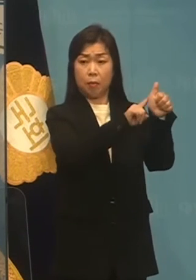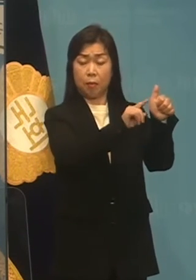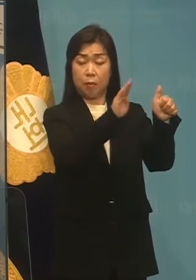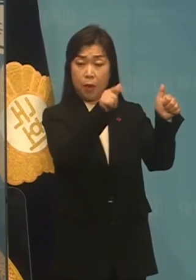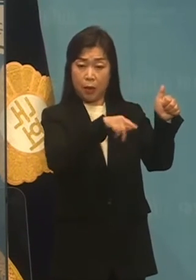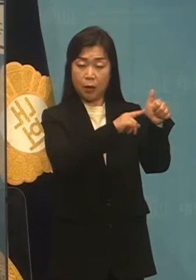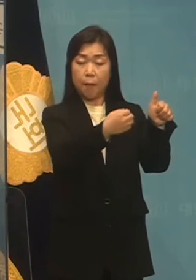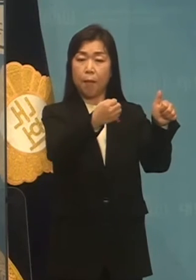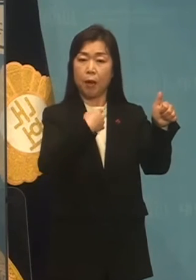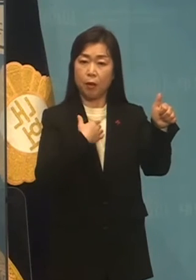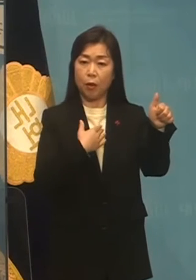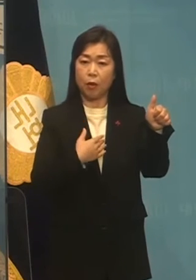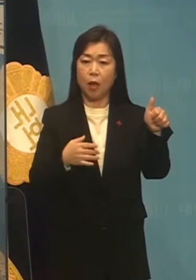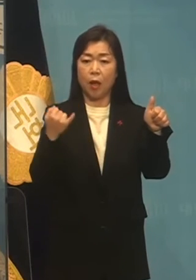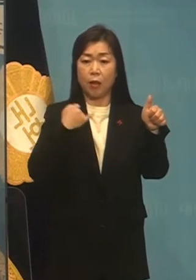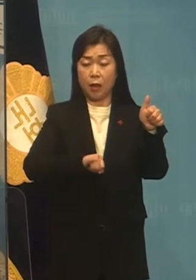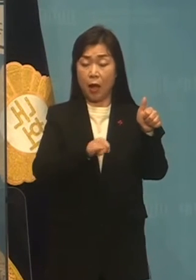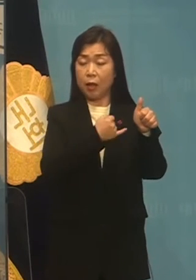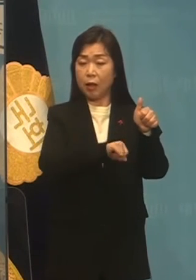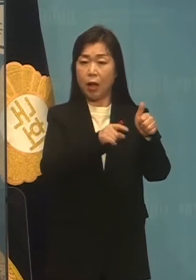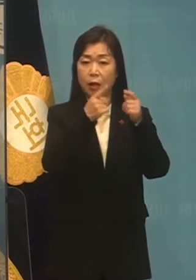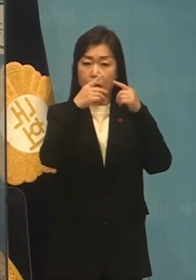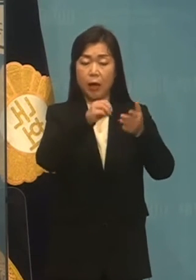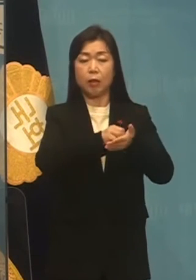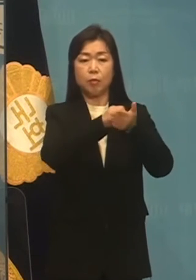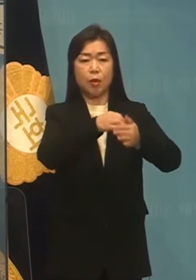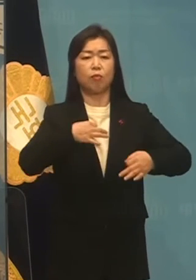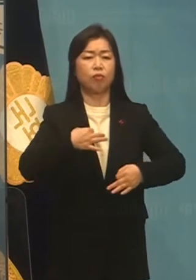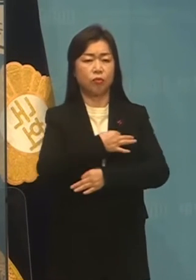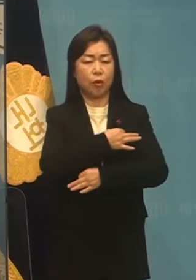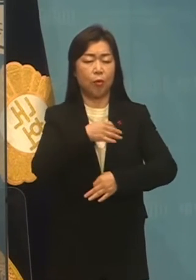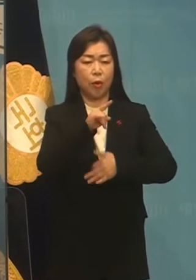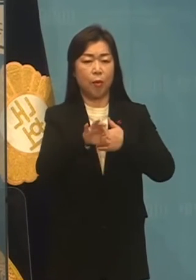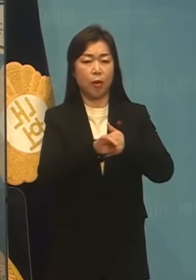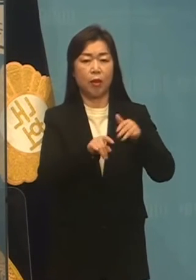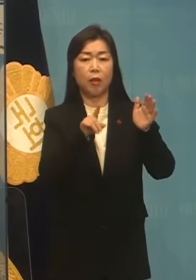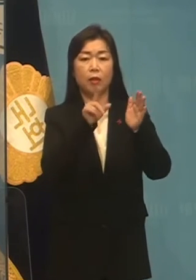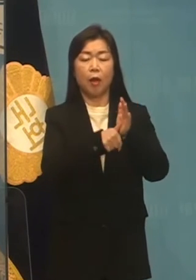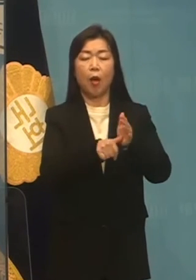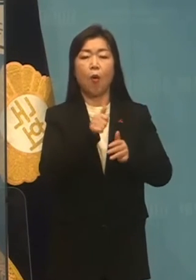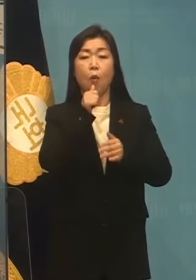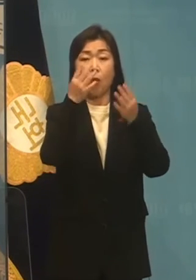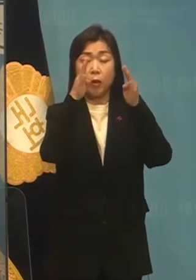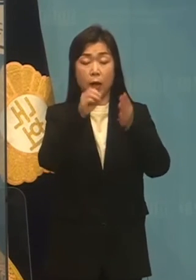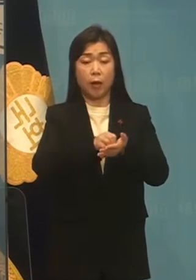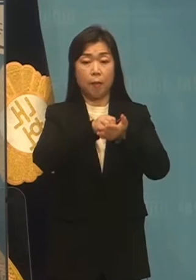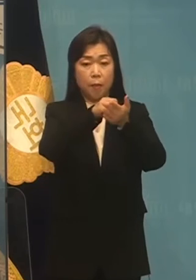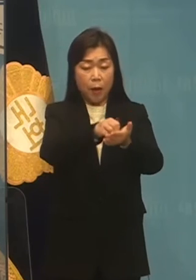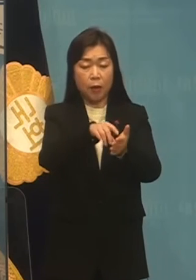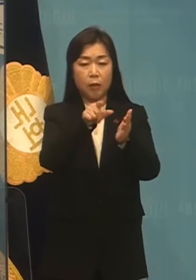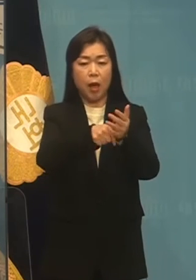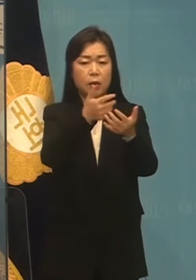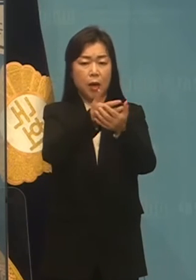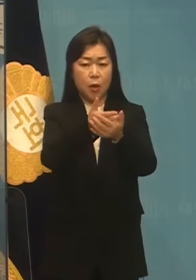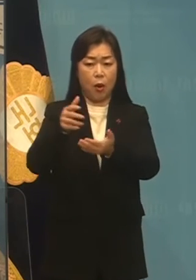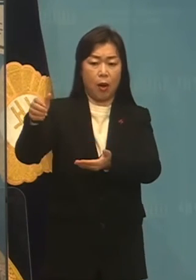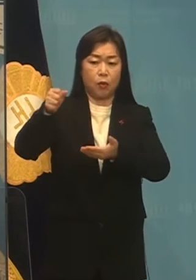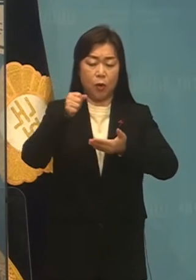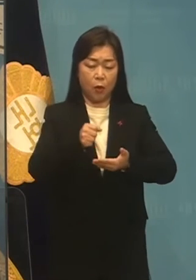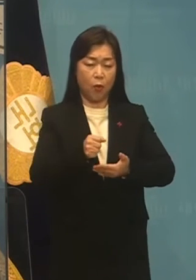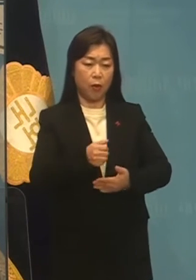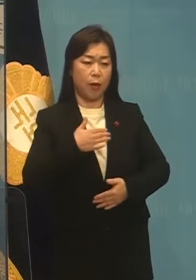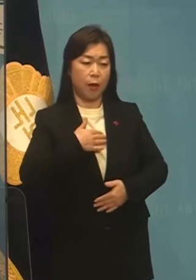부산지검이 9월 9일 당시 홍대 입시의 자료를 근거로 해서 제가 제기한 의혹의 모든